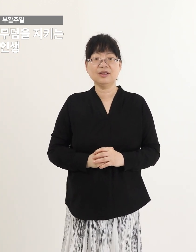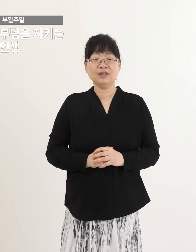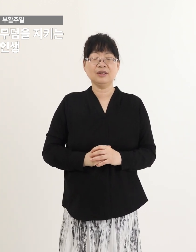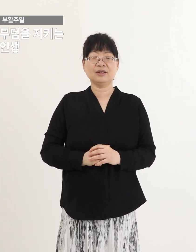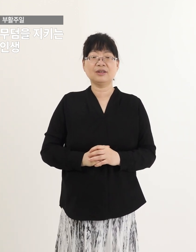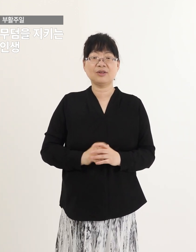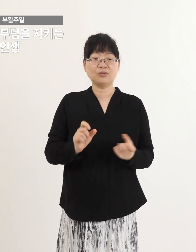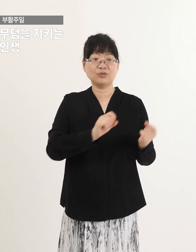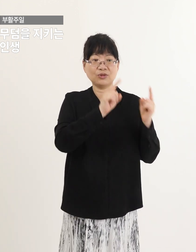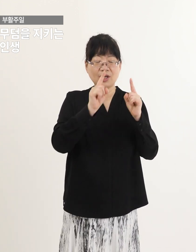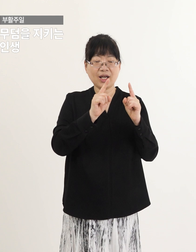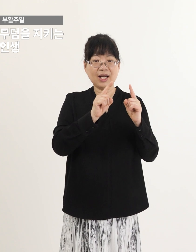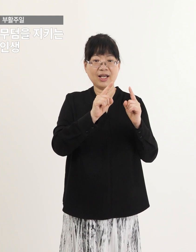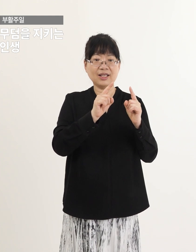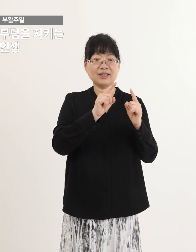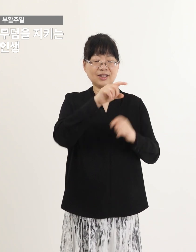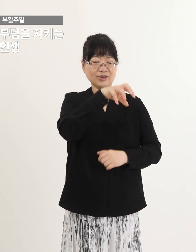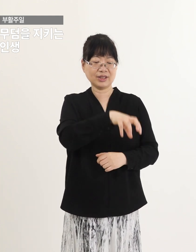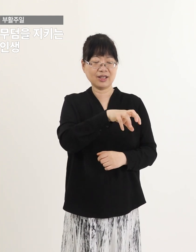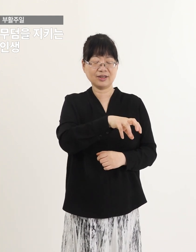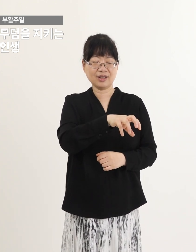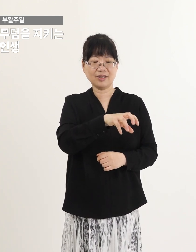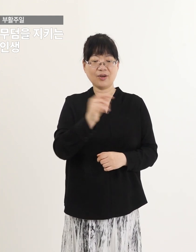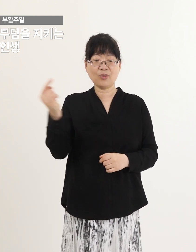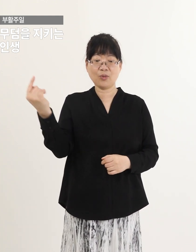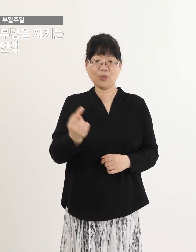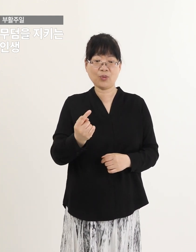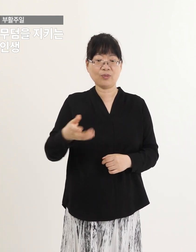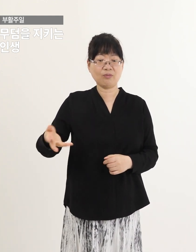역사적인 현장에 코빼기도 안 내밀다가